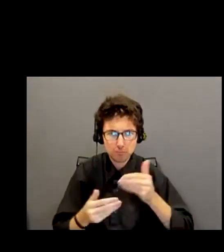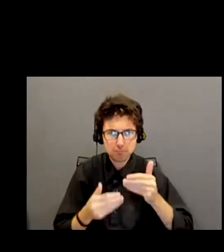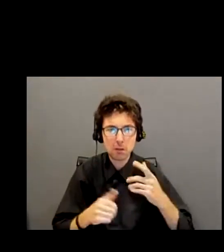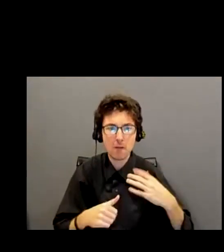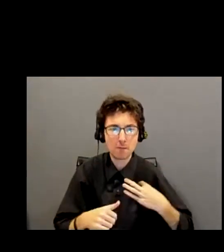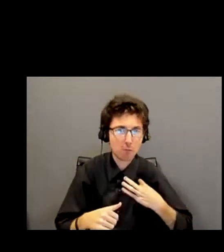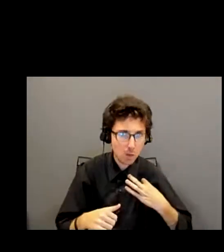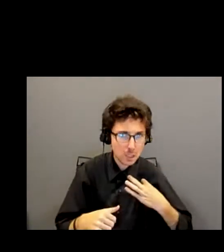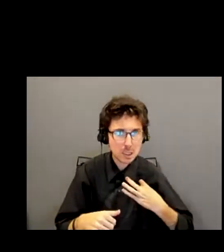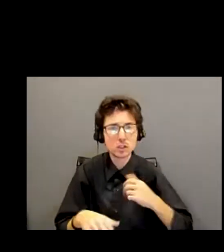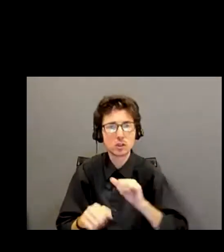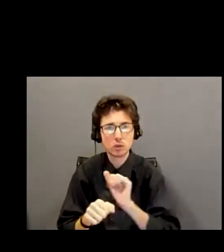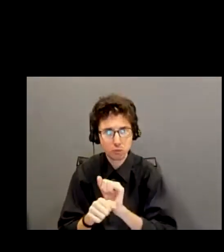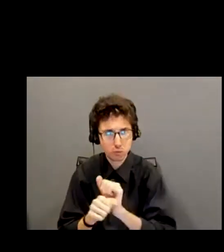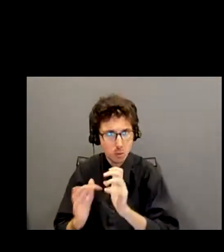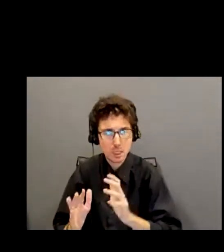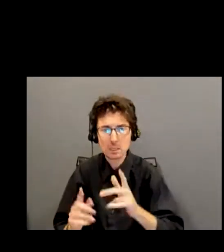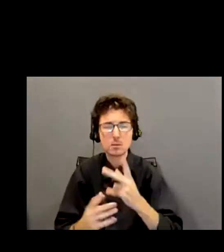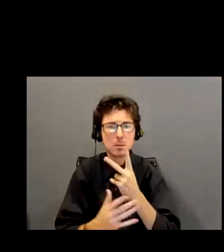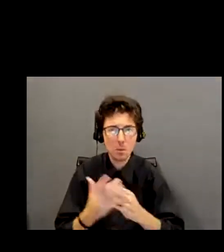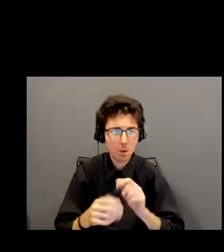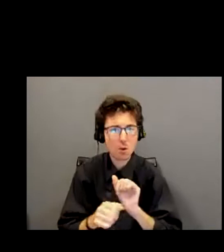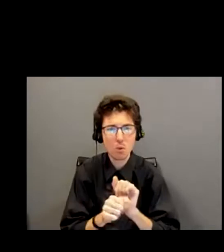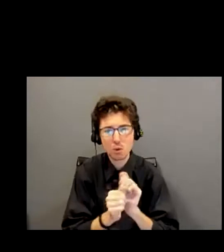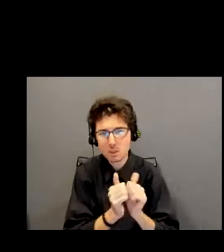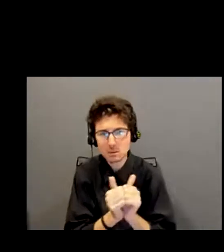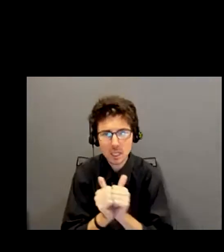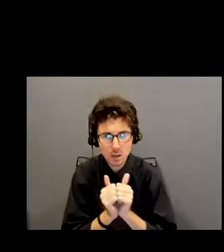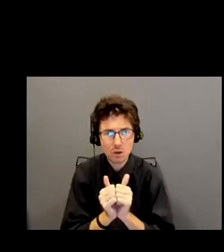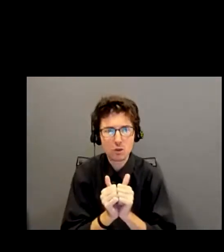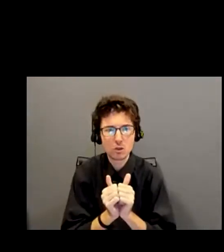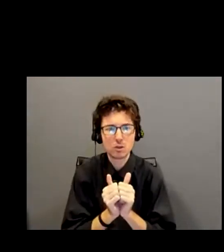الطلاب والمتطوعين طبعا يعملوا في لقاءاتنا معا